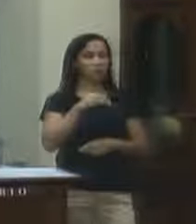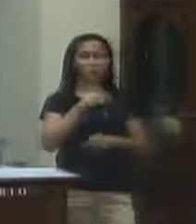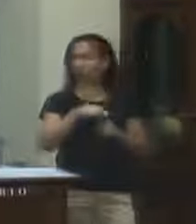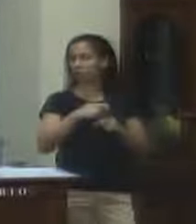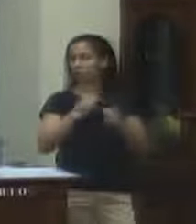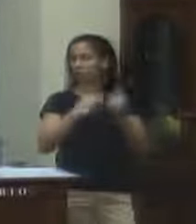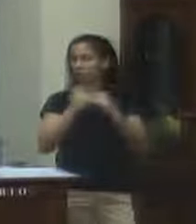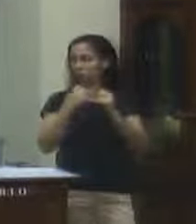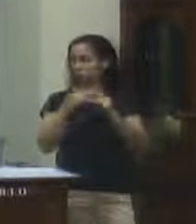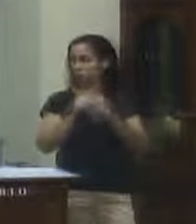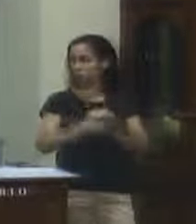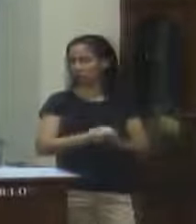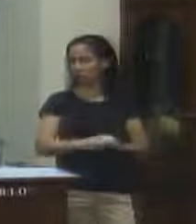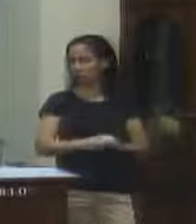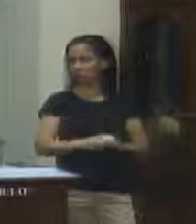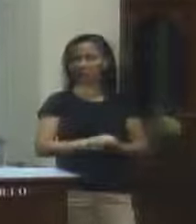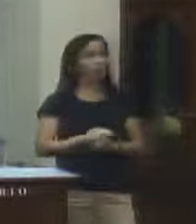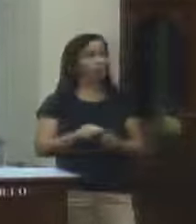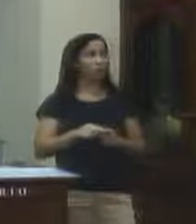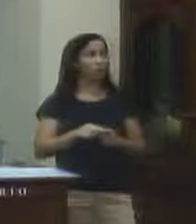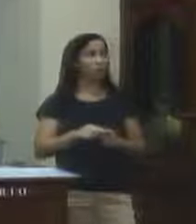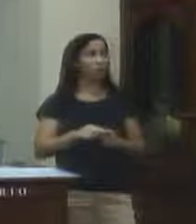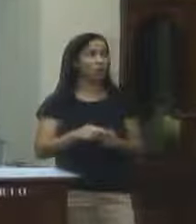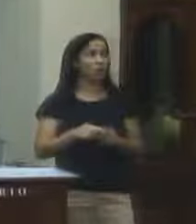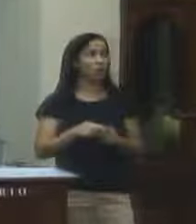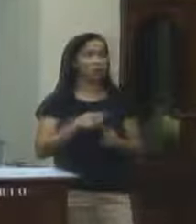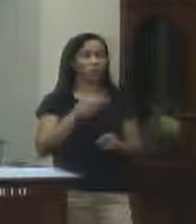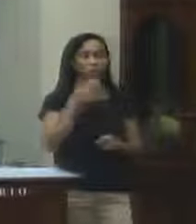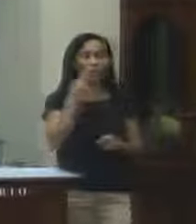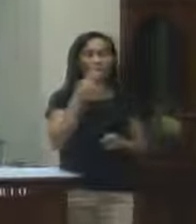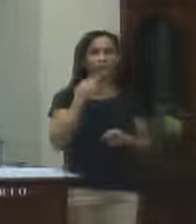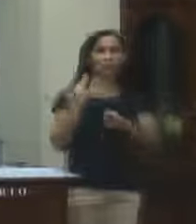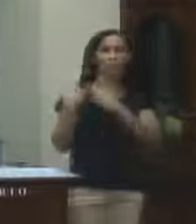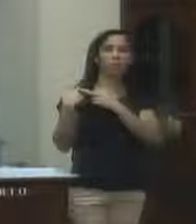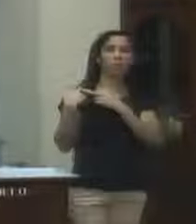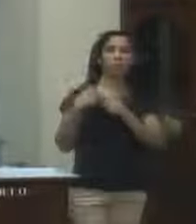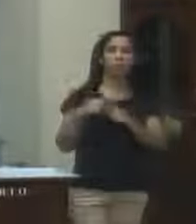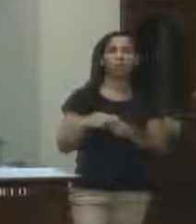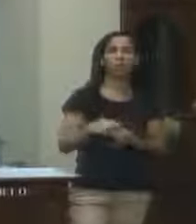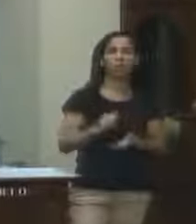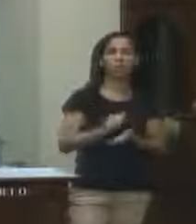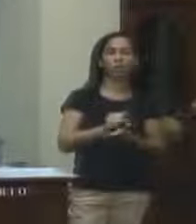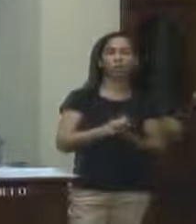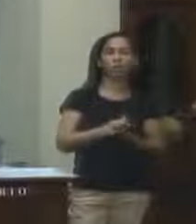prefeito. Não. A pessoa não é, isso que eu estou te falando, ela não é a pessoa responsável pelo